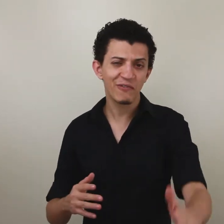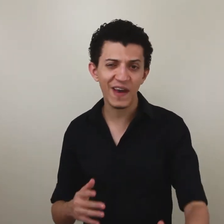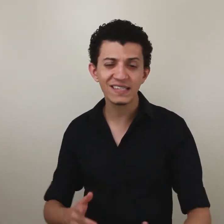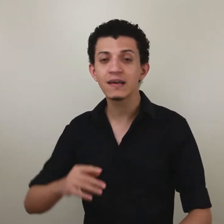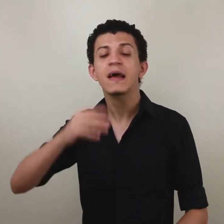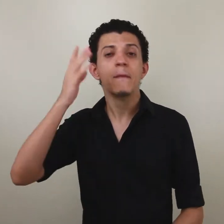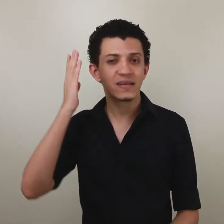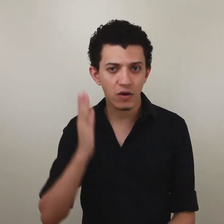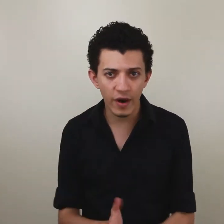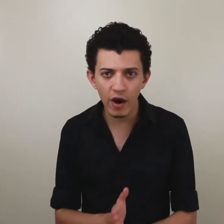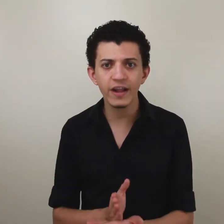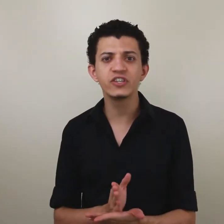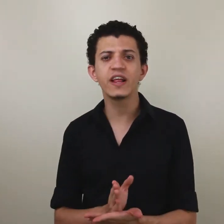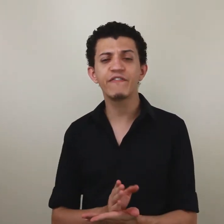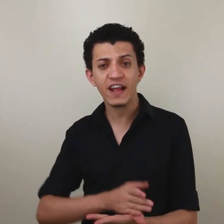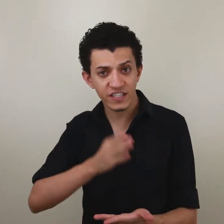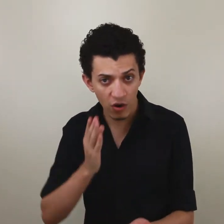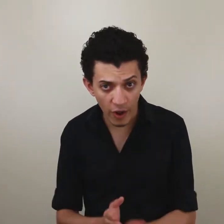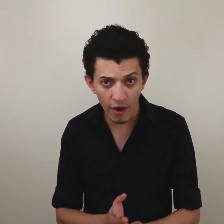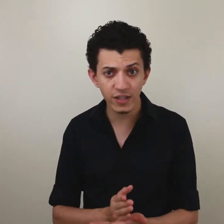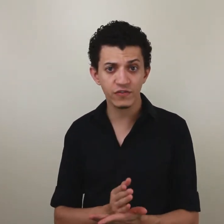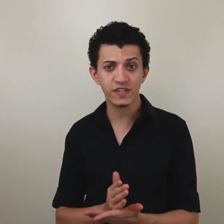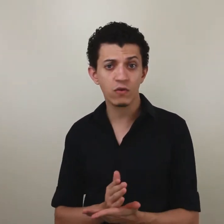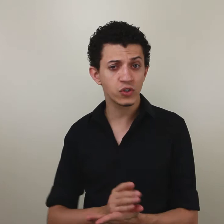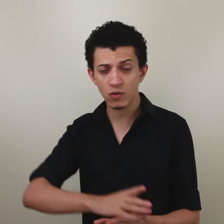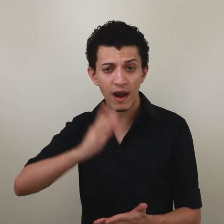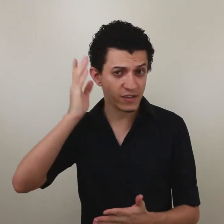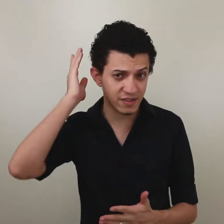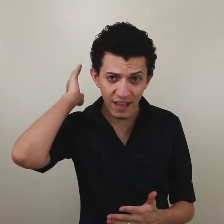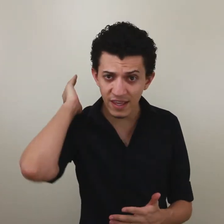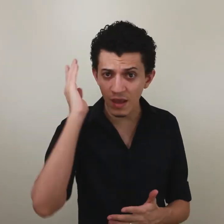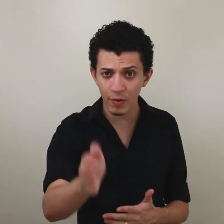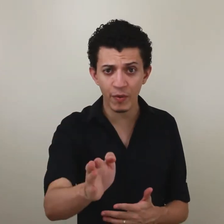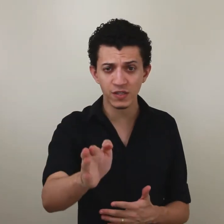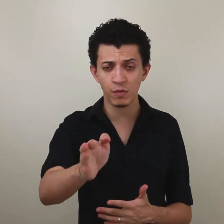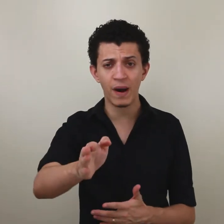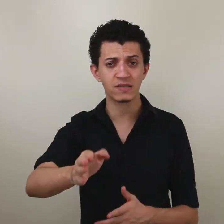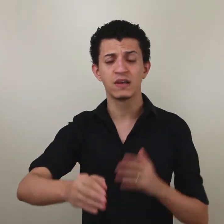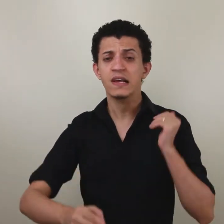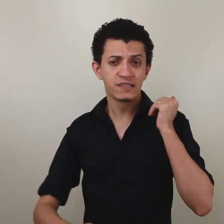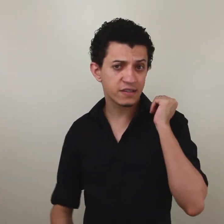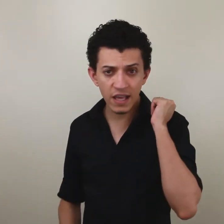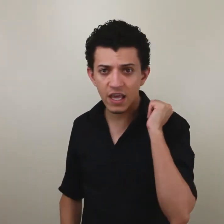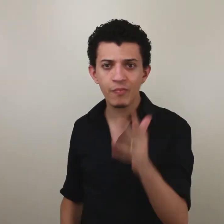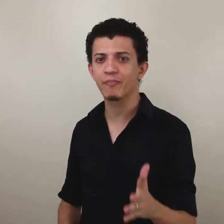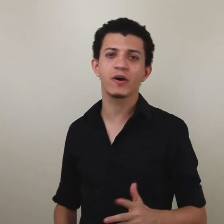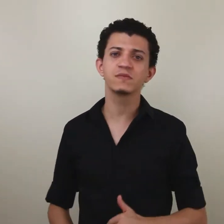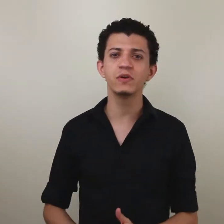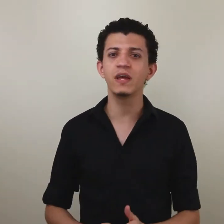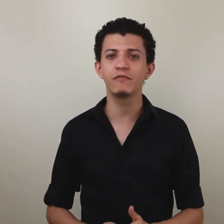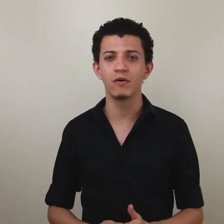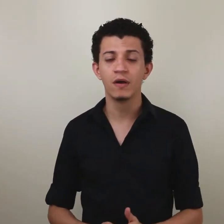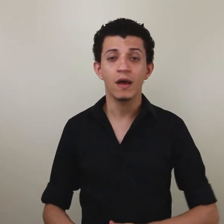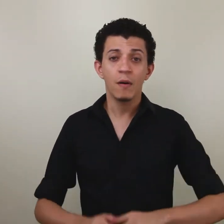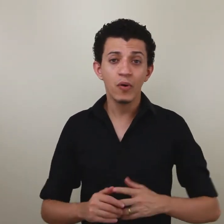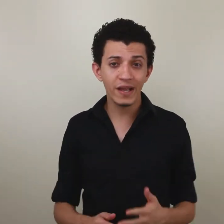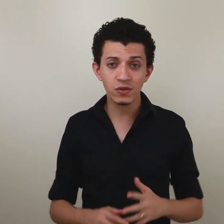mas agora é hora de ir imprensa agora é hora de você continuar isso tem que ir no próximo mas você tem que ir para o próximo nível por isso